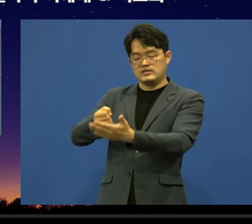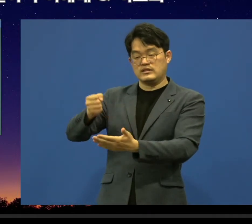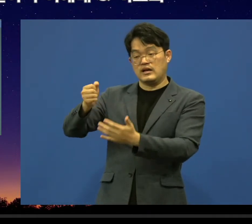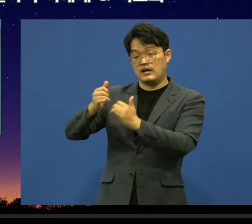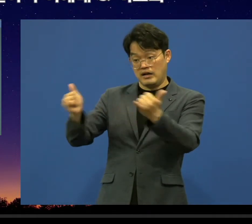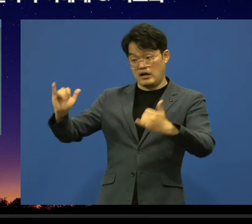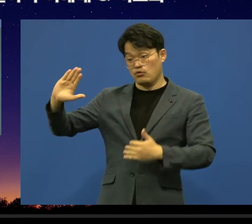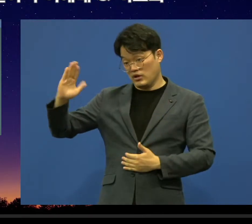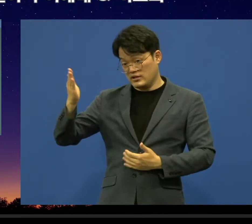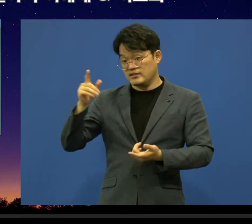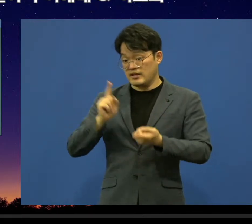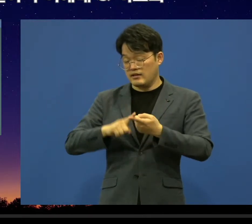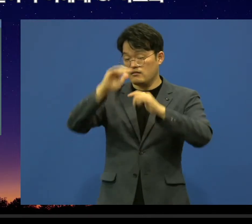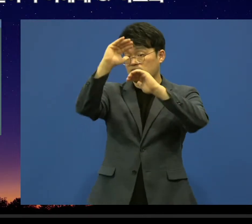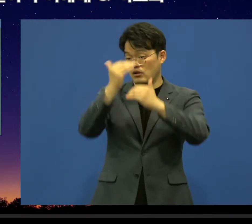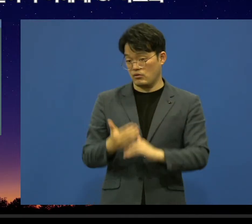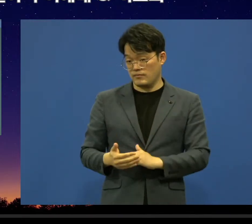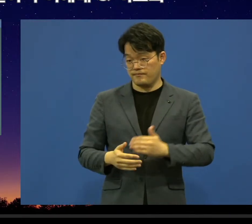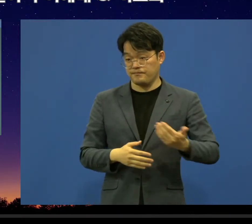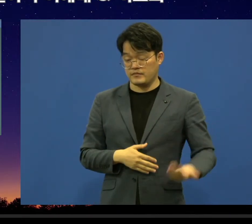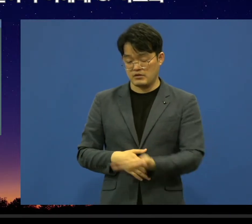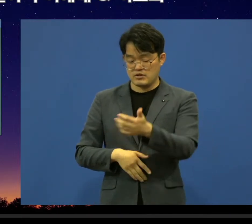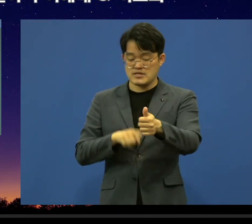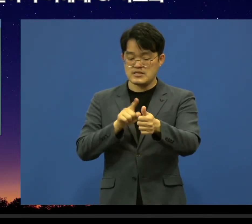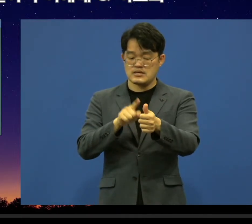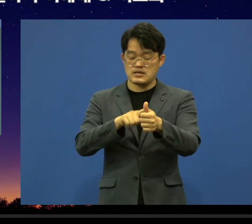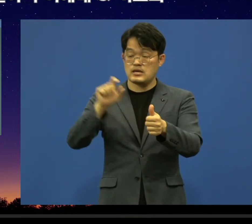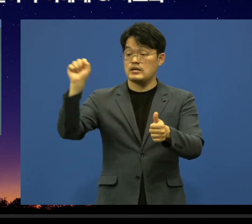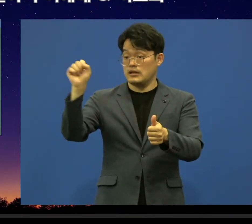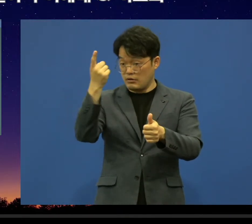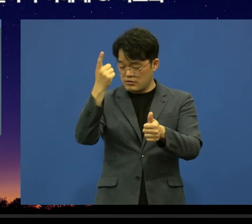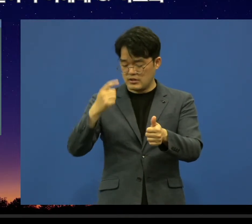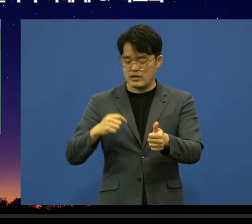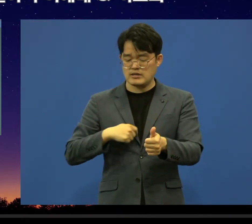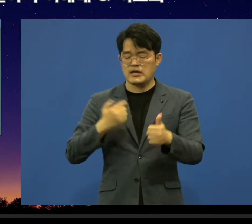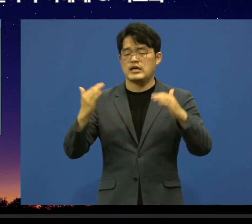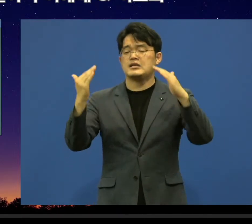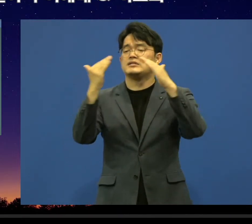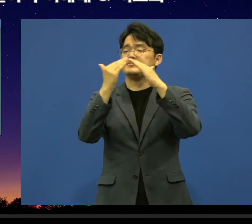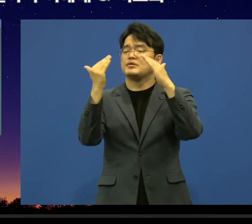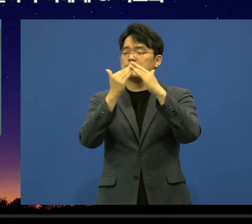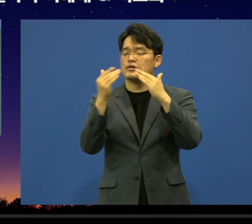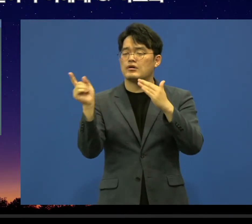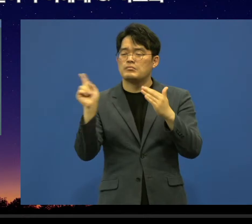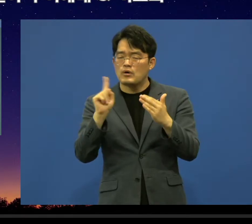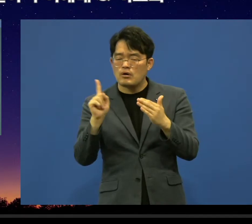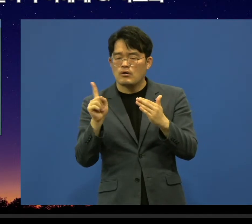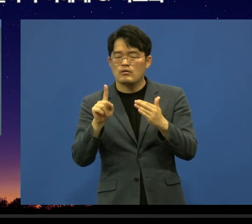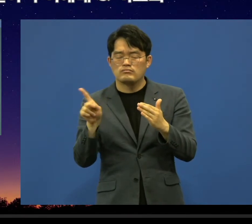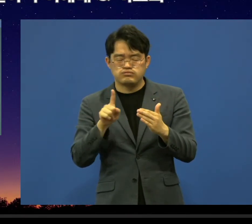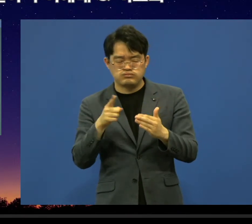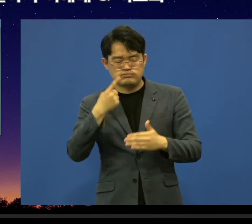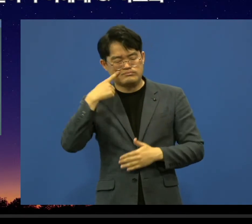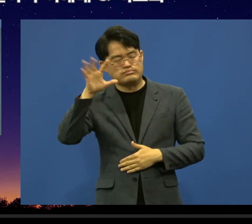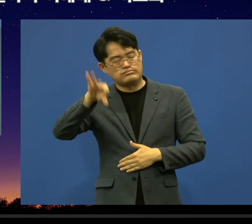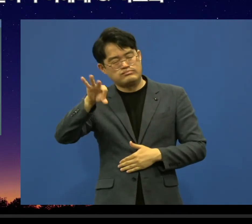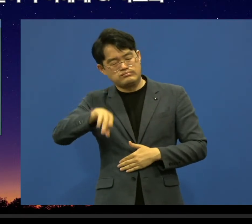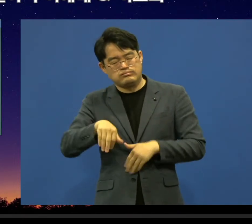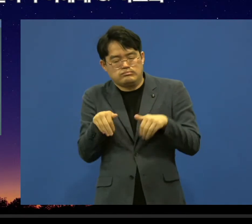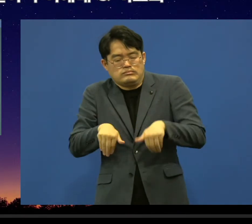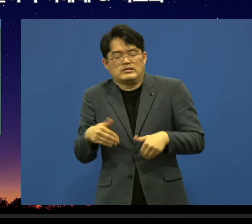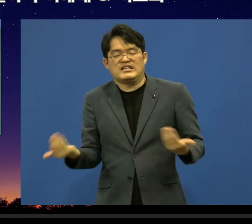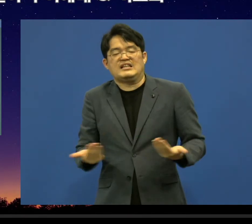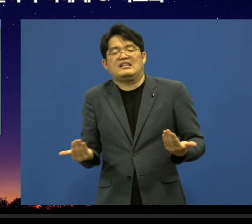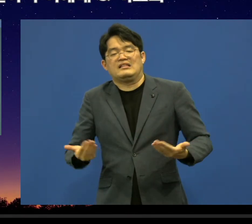집에 가정사를 위해 존재하는 사람이었어요. 형제들 중에서 허드렛 일을 하는 무명의